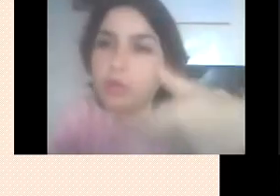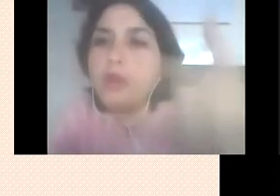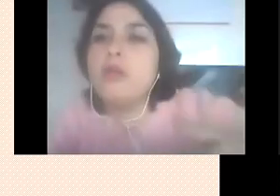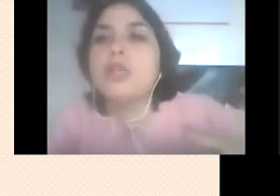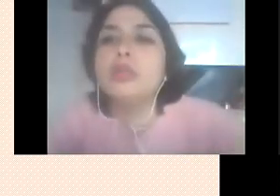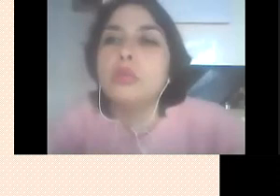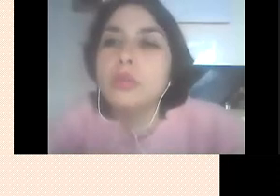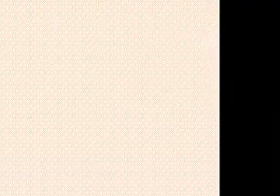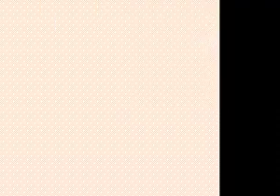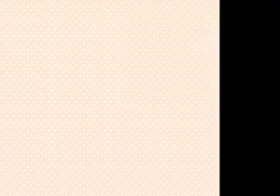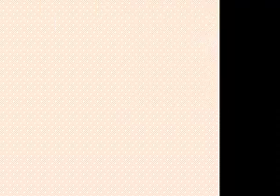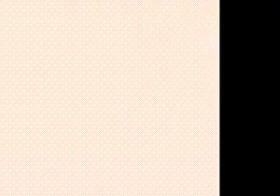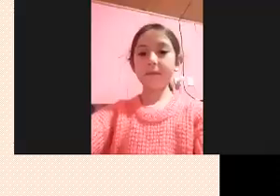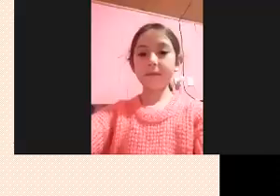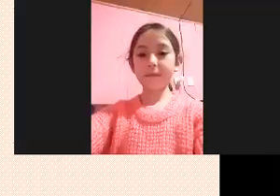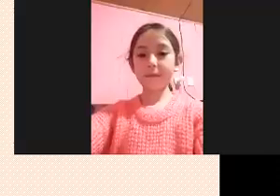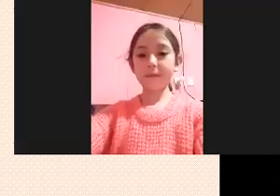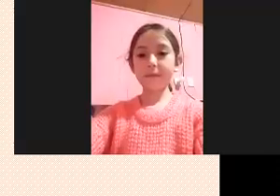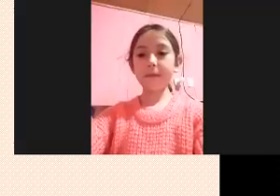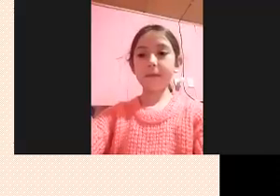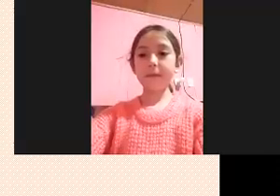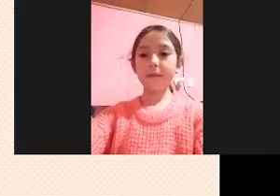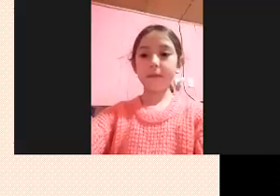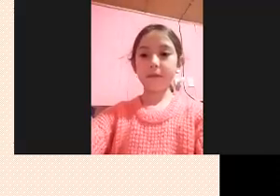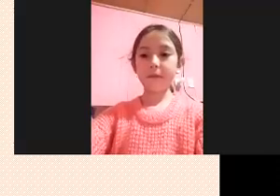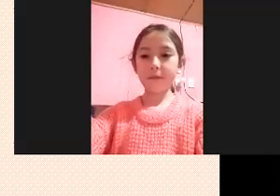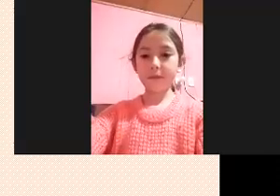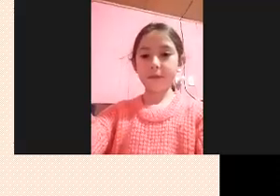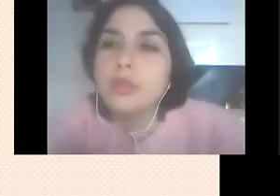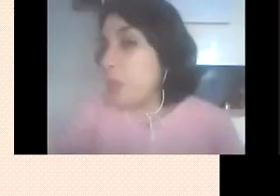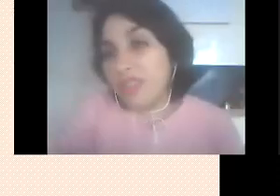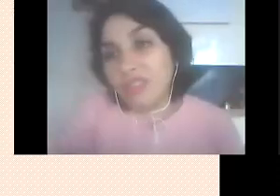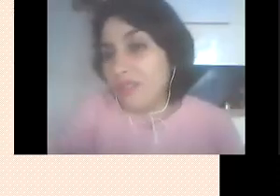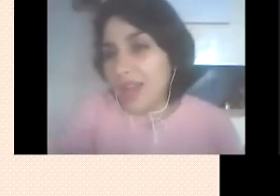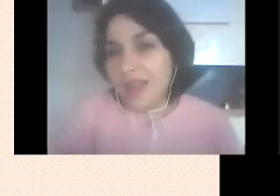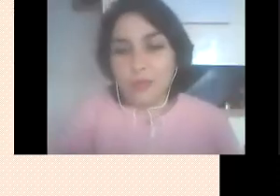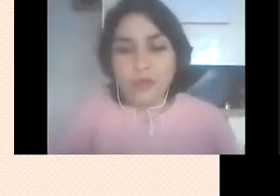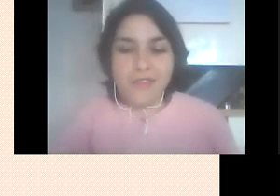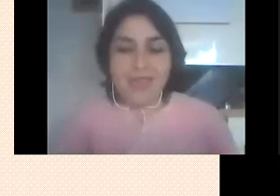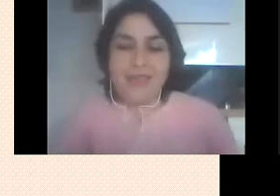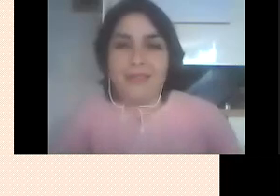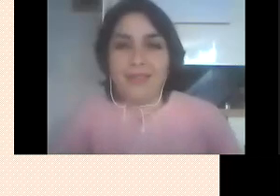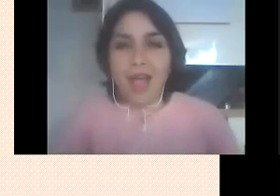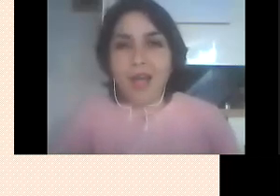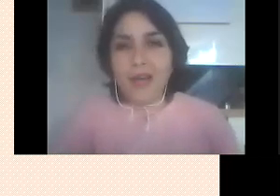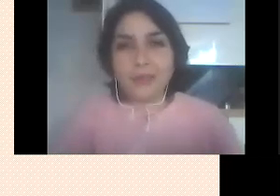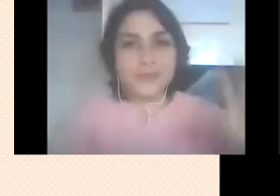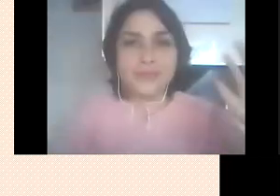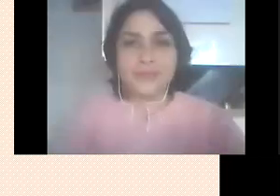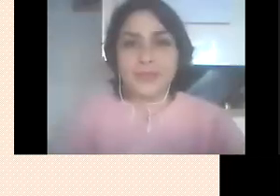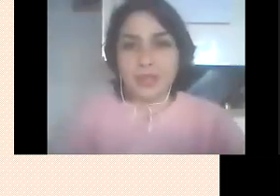Otra, de nuevo. Los aros. Los aros, sí, tienes razón. No se pueden doblar, muy bien.